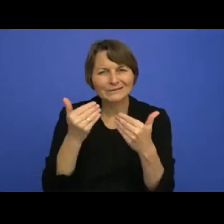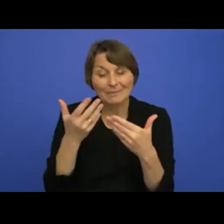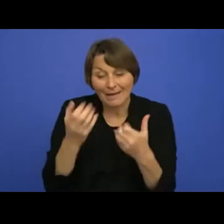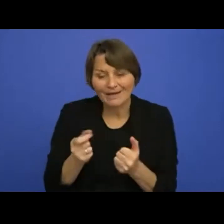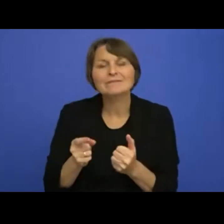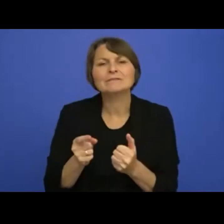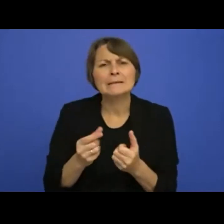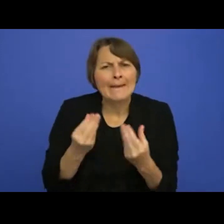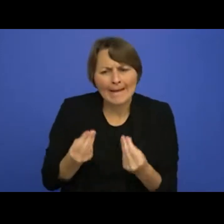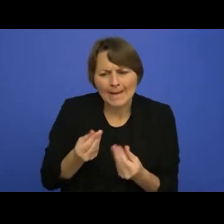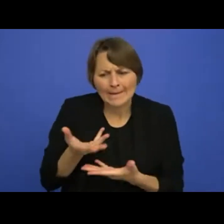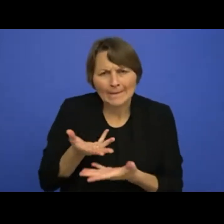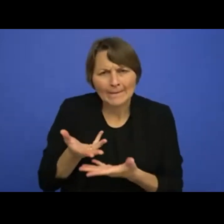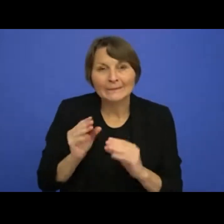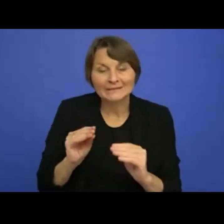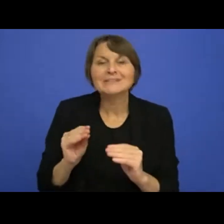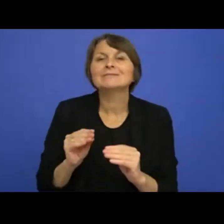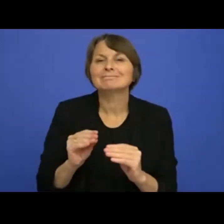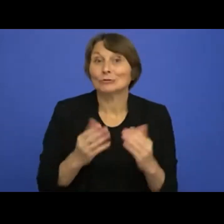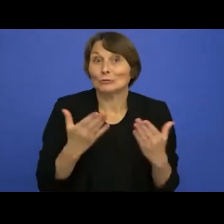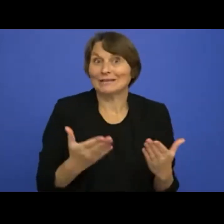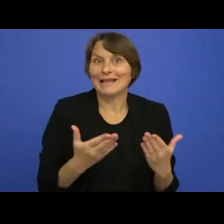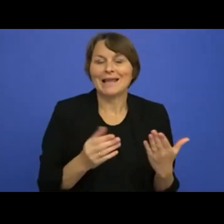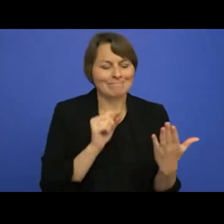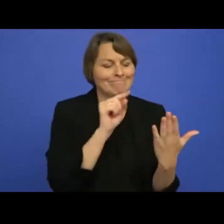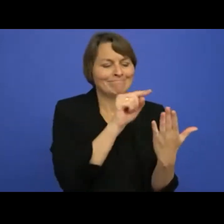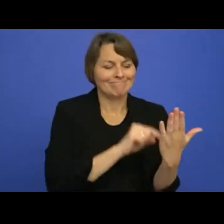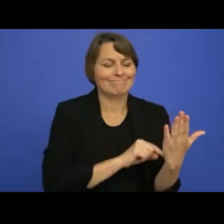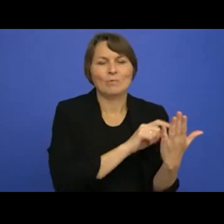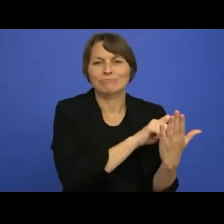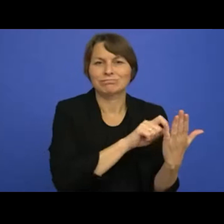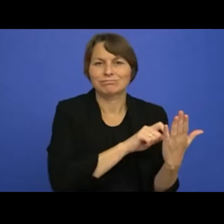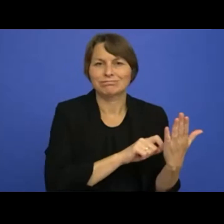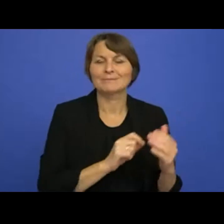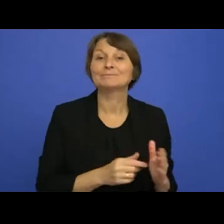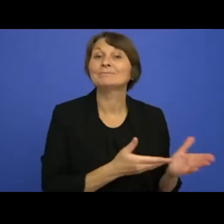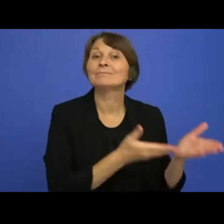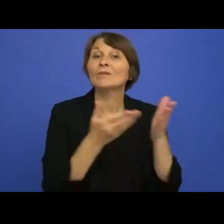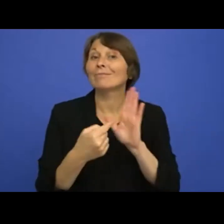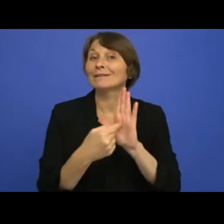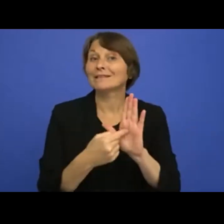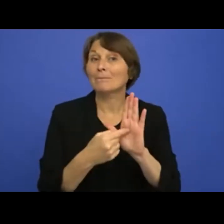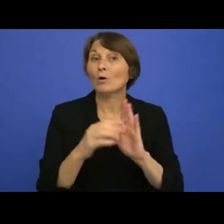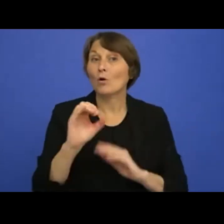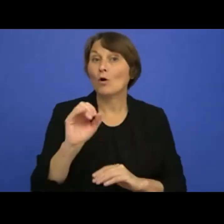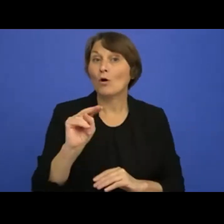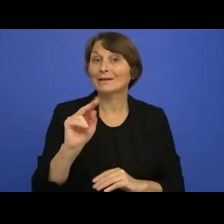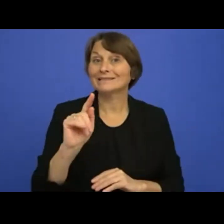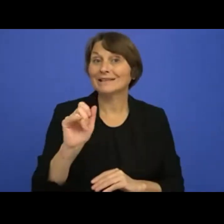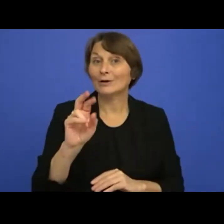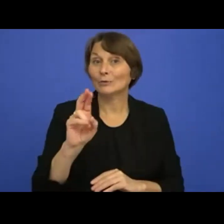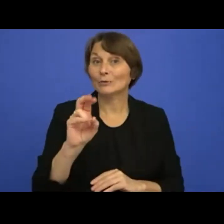traiter tout le spectre de l'autisme. Et il y a un autre exemple, province de l'Ontario, il y a